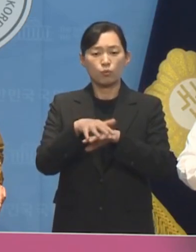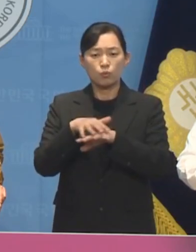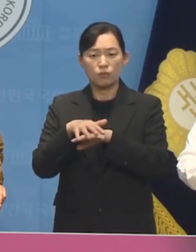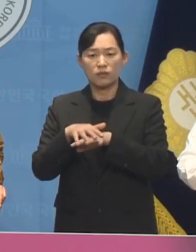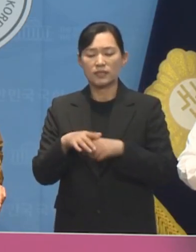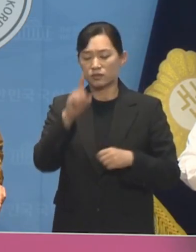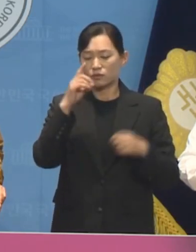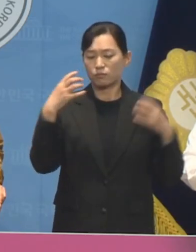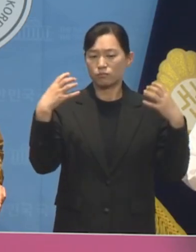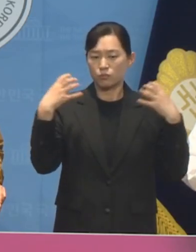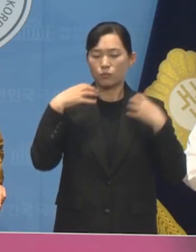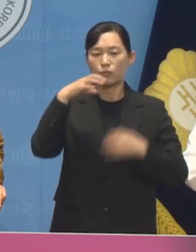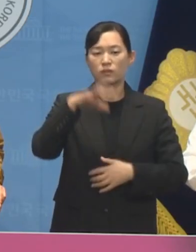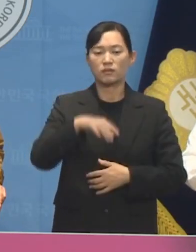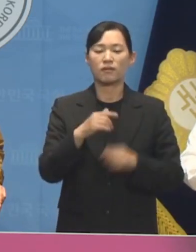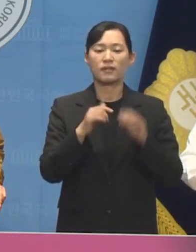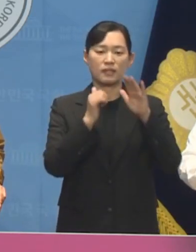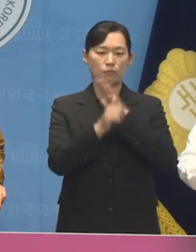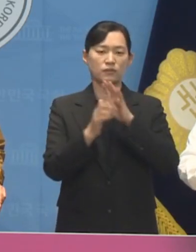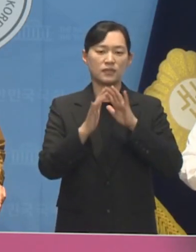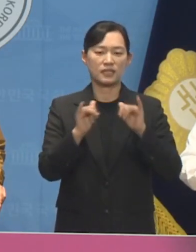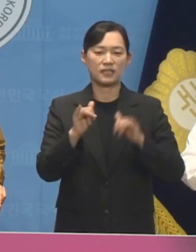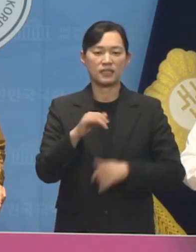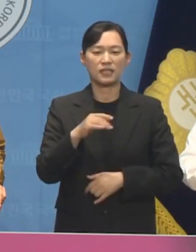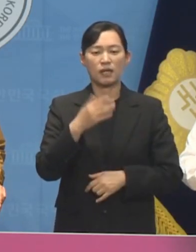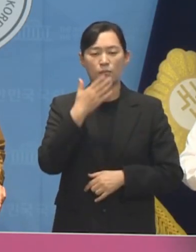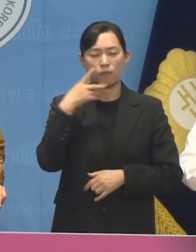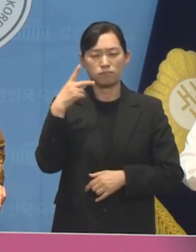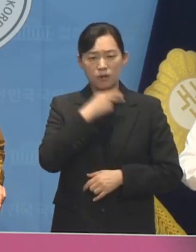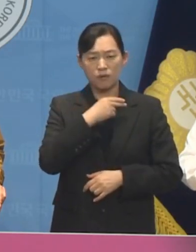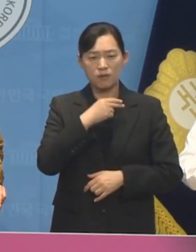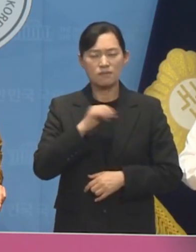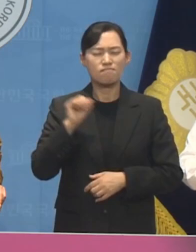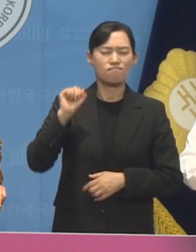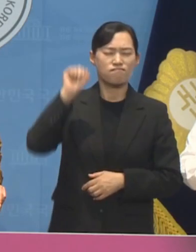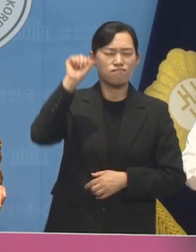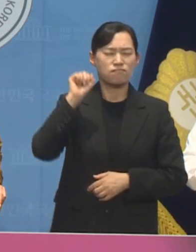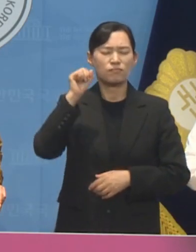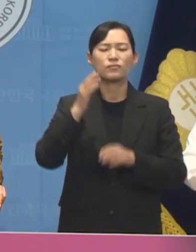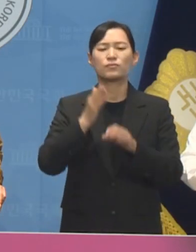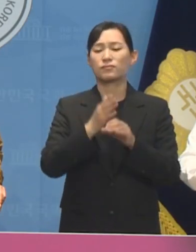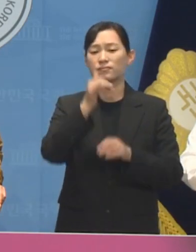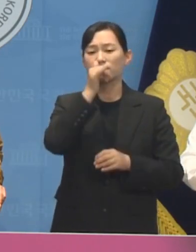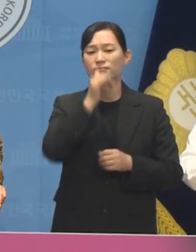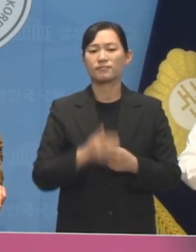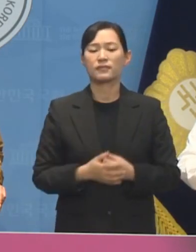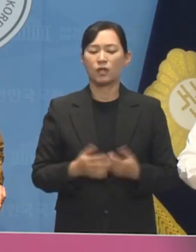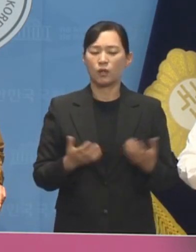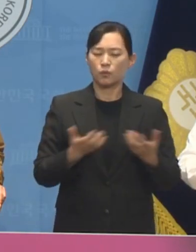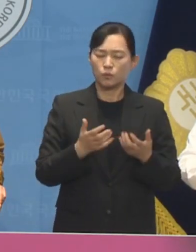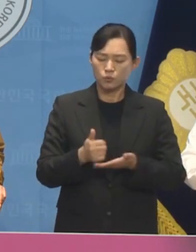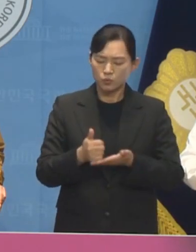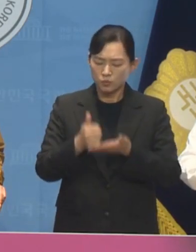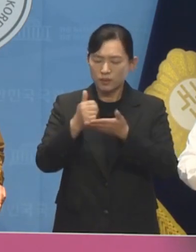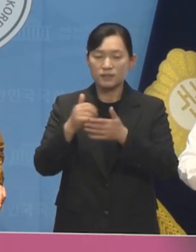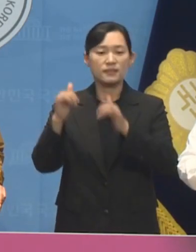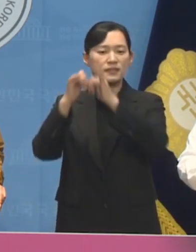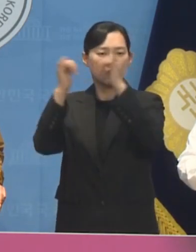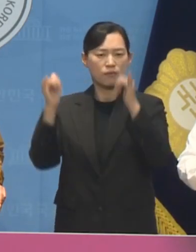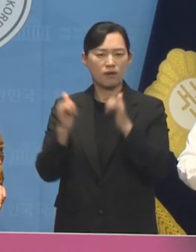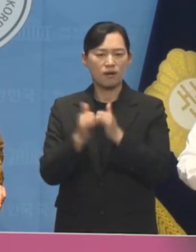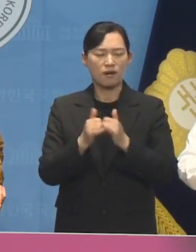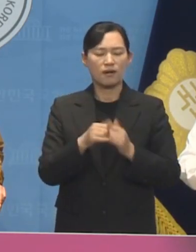앞에서 대표자들이 지금 단식 농성을 이번 주부터 들어갔습니다. 노동을 좀 존중하는 사회가 새로운